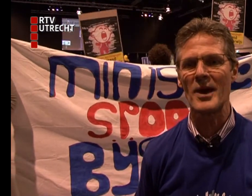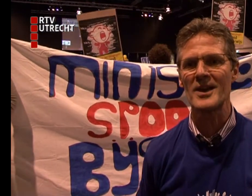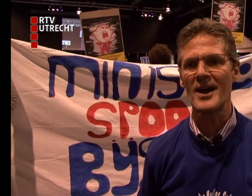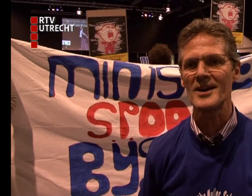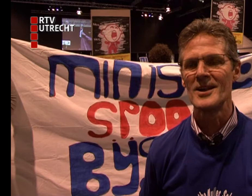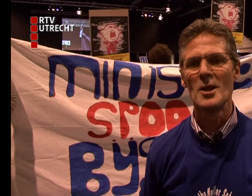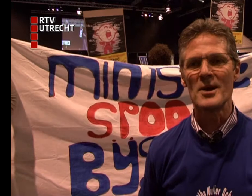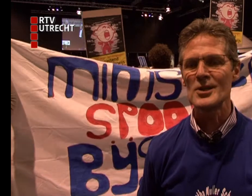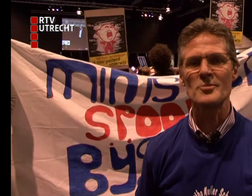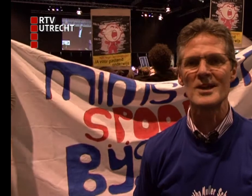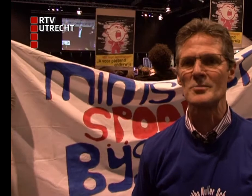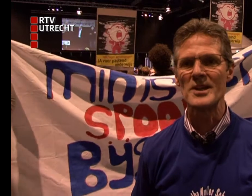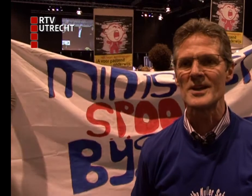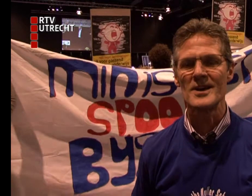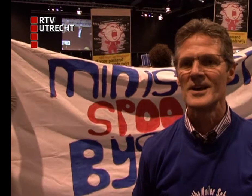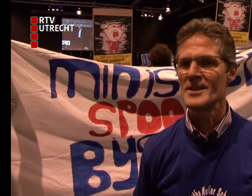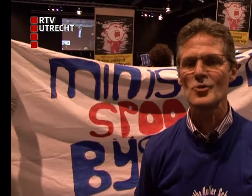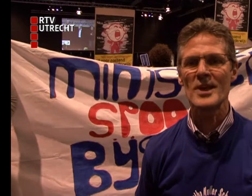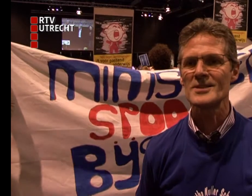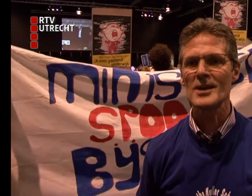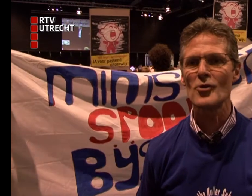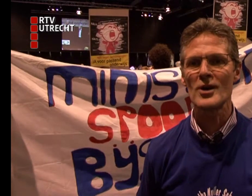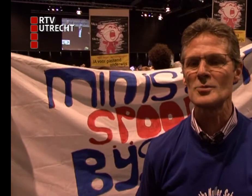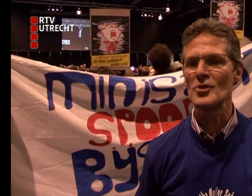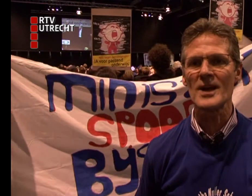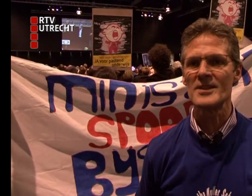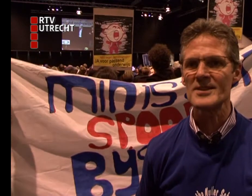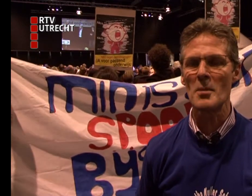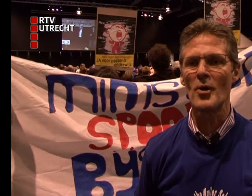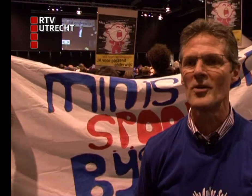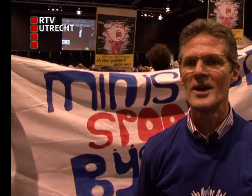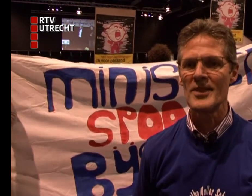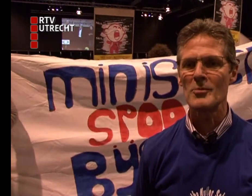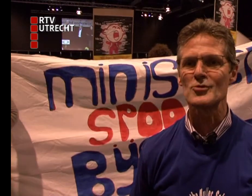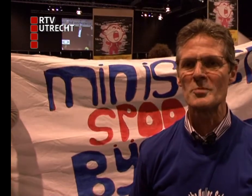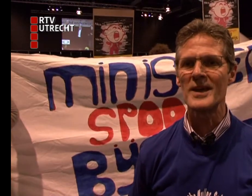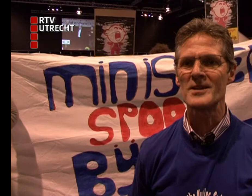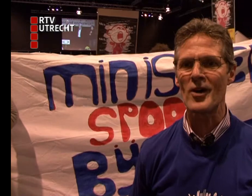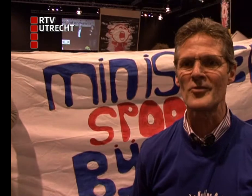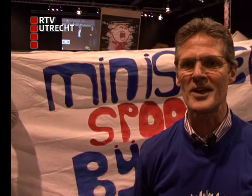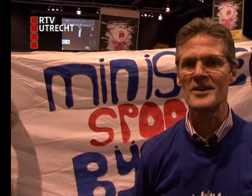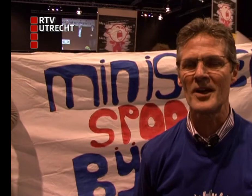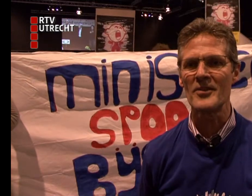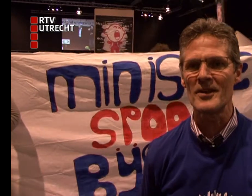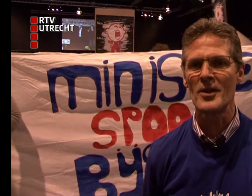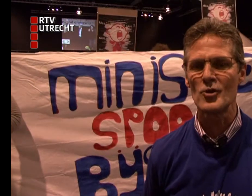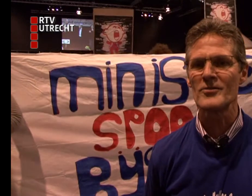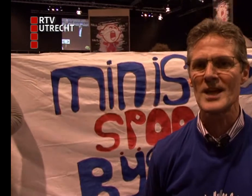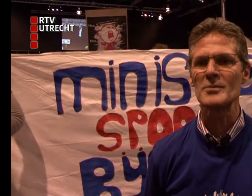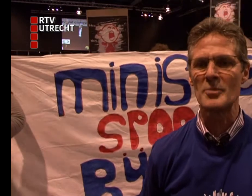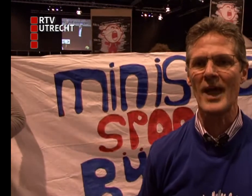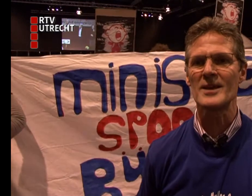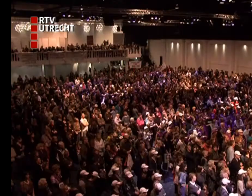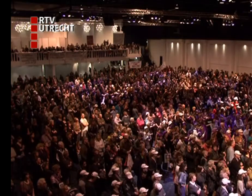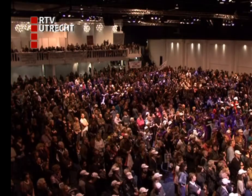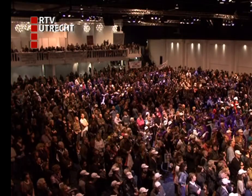een steentje bijdragen. Maar niet op deze manier. Niet op deze rigoureuze manier en dit tempo. Neem ons mee in de veranderingen, dan kunnen we